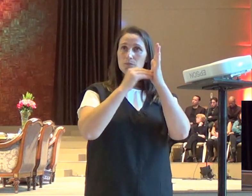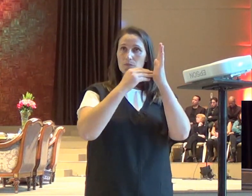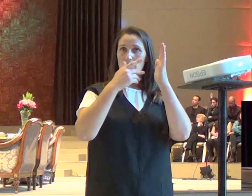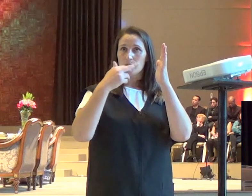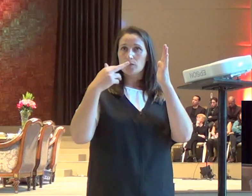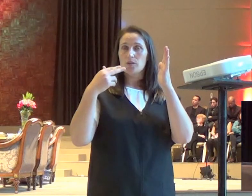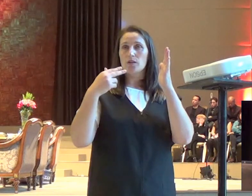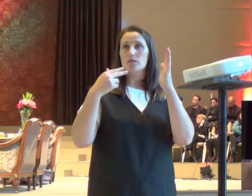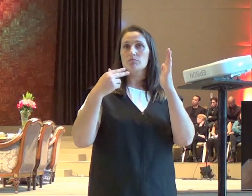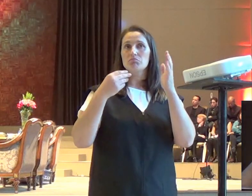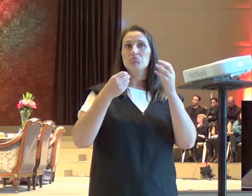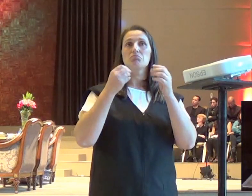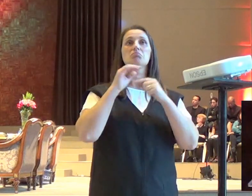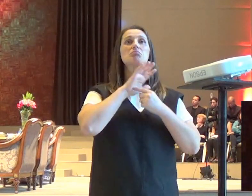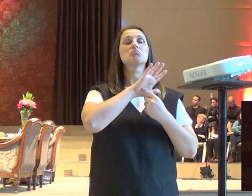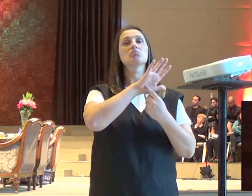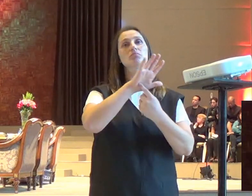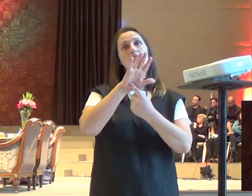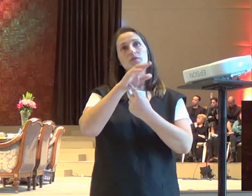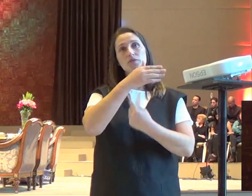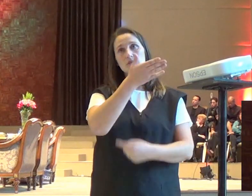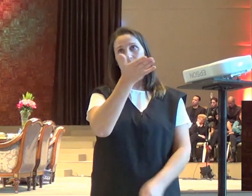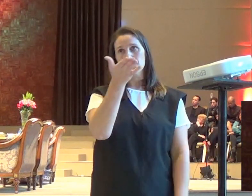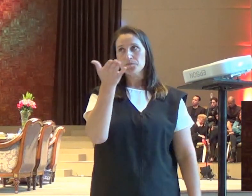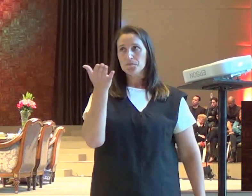compartilhar com vocês